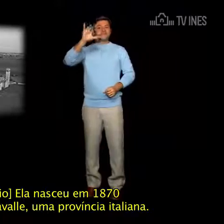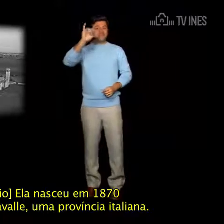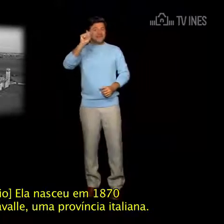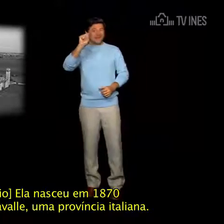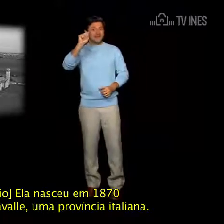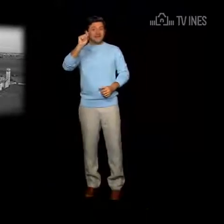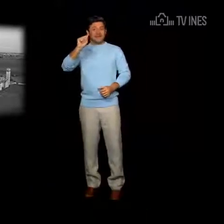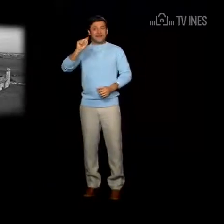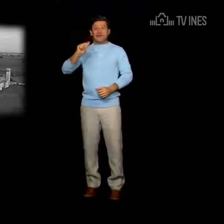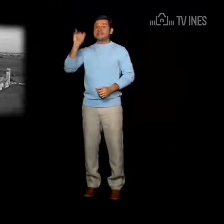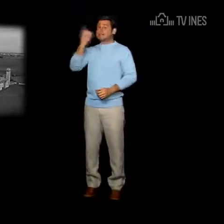italiana.